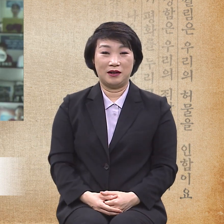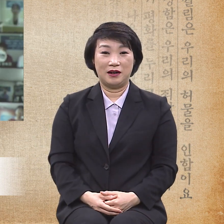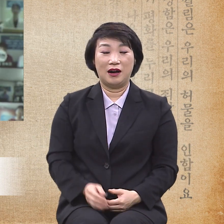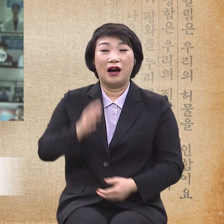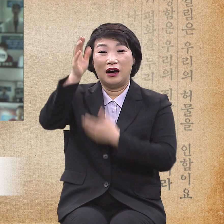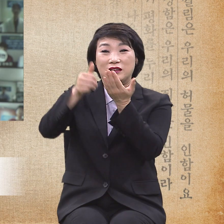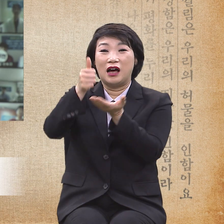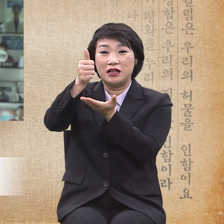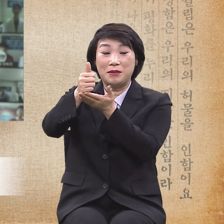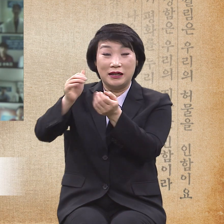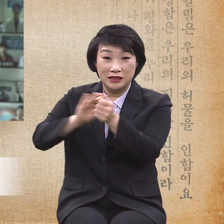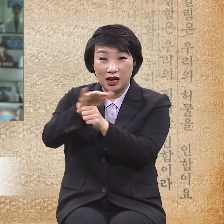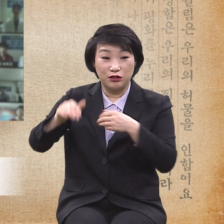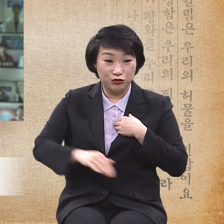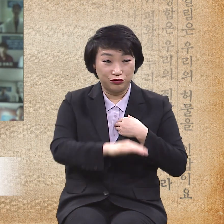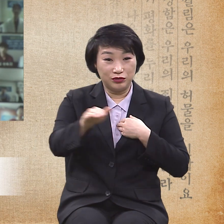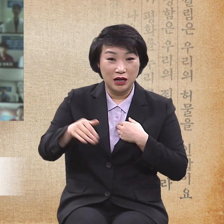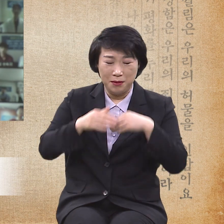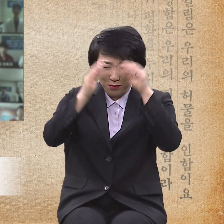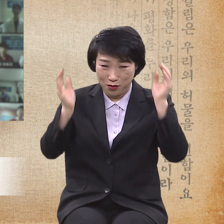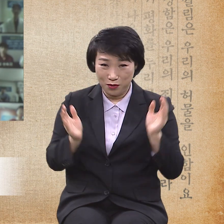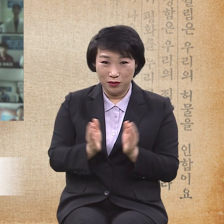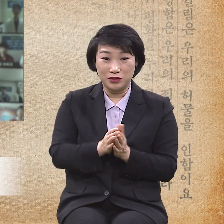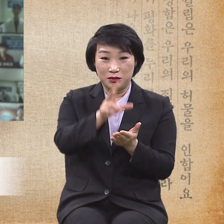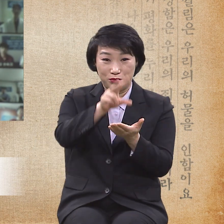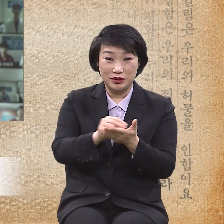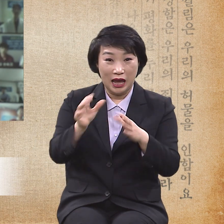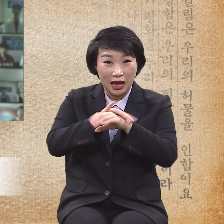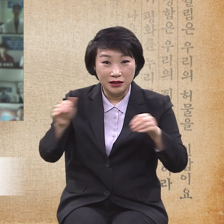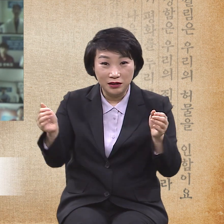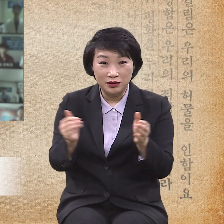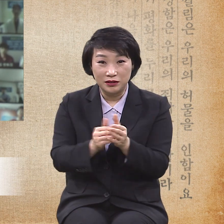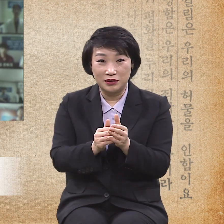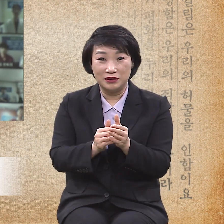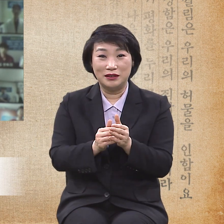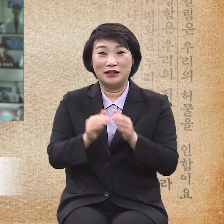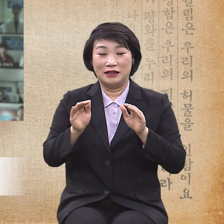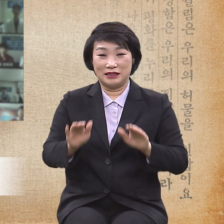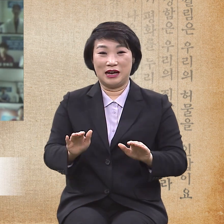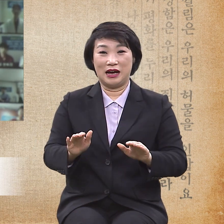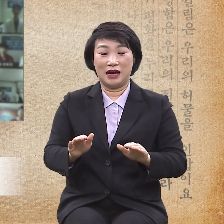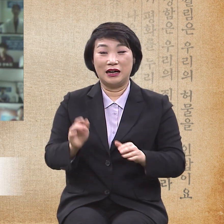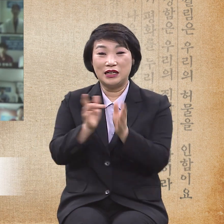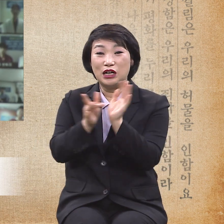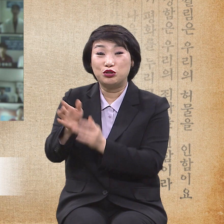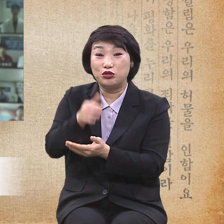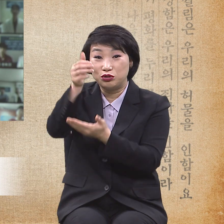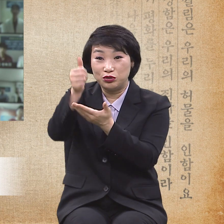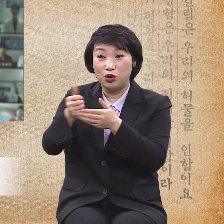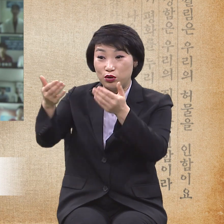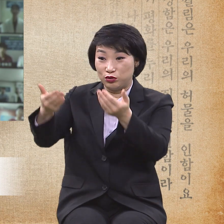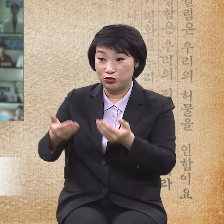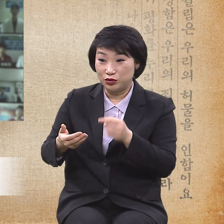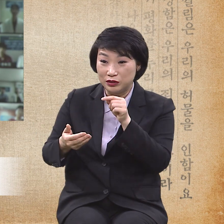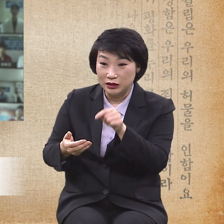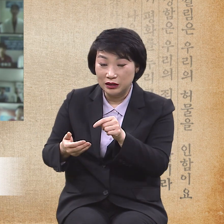하나님께서 자신의 사랑으로 우리 모든 문제를 해결해 주셨더니 예수 그리스도로 주신 그